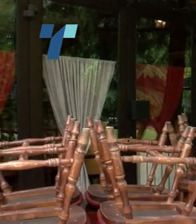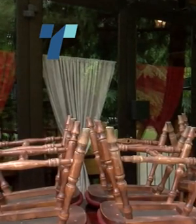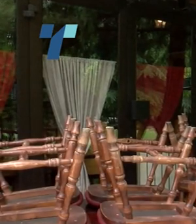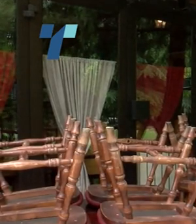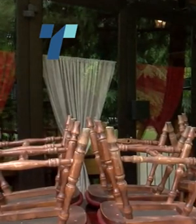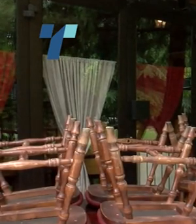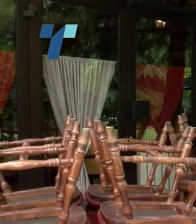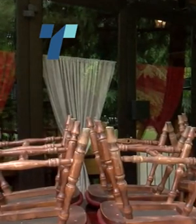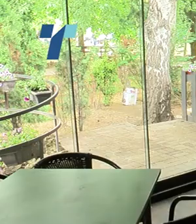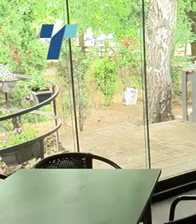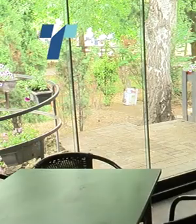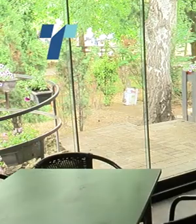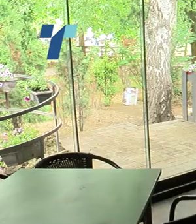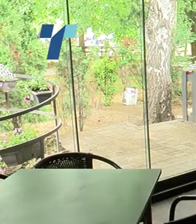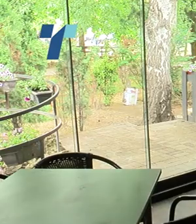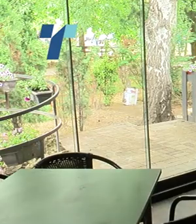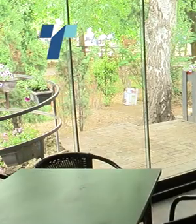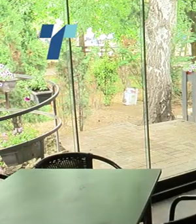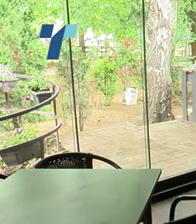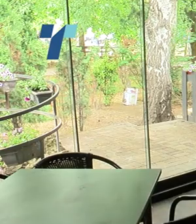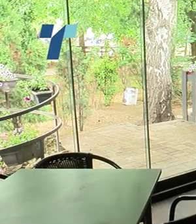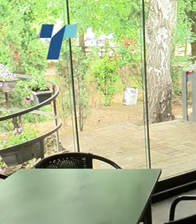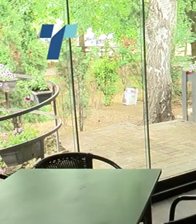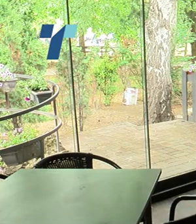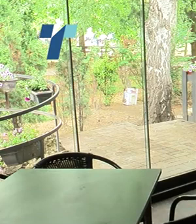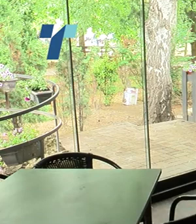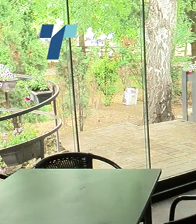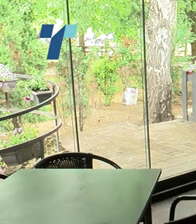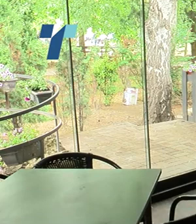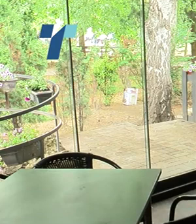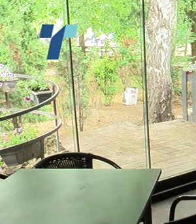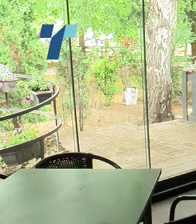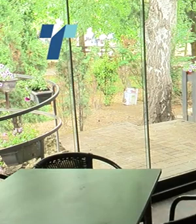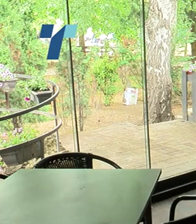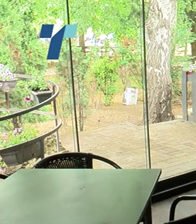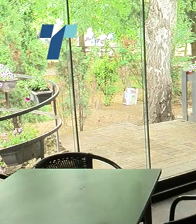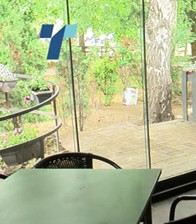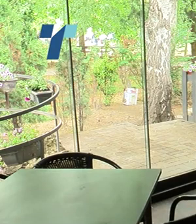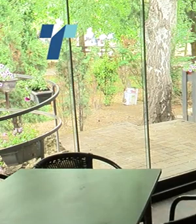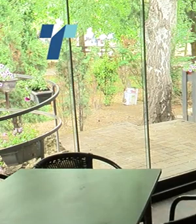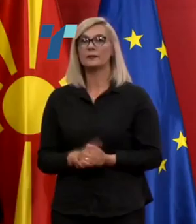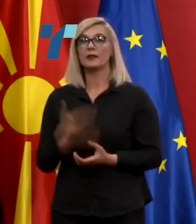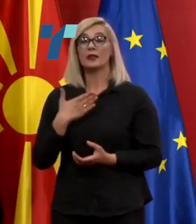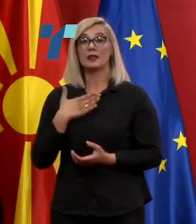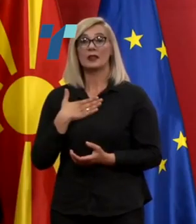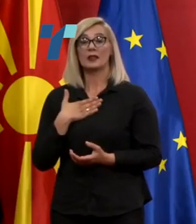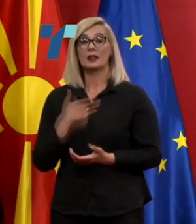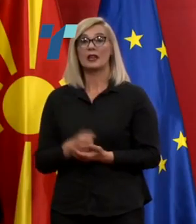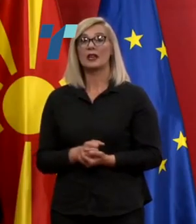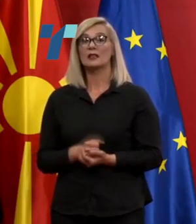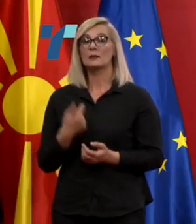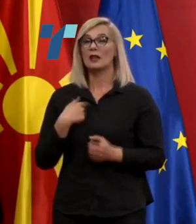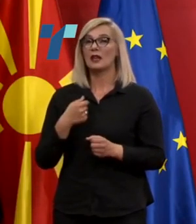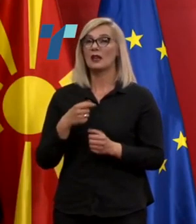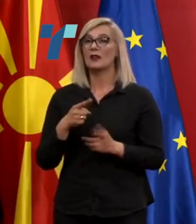постепено да се враќа во нормала, бидејќи не може ниту една земја да живее со такви силни рестриктивни мерки. Тој истовремено е задоволен од резултатите кои ги